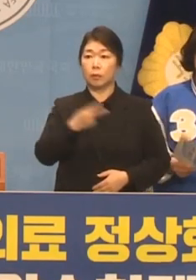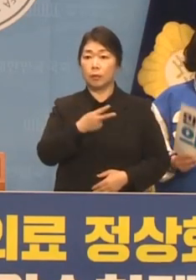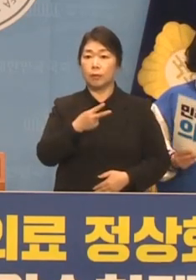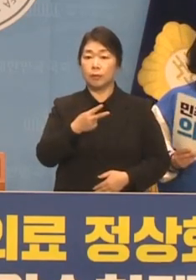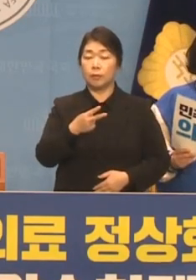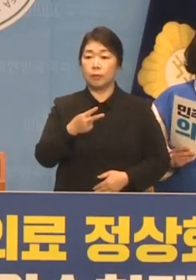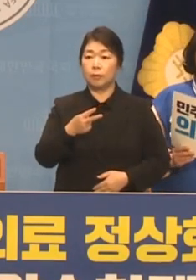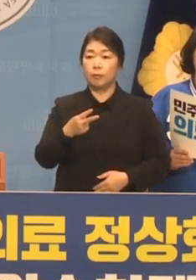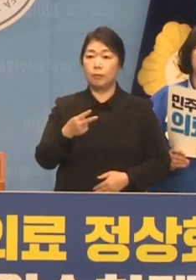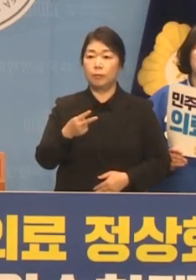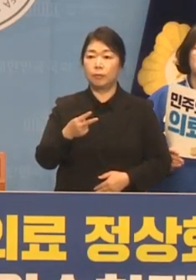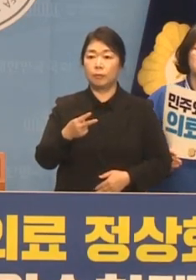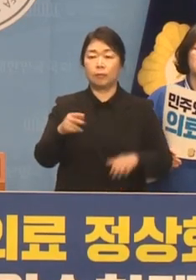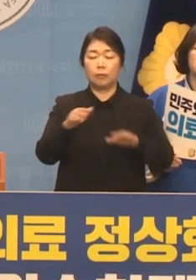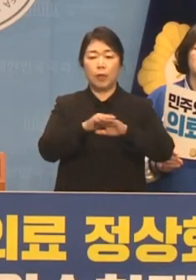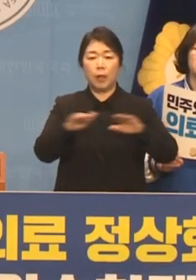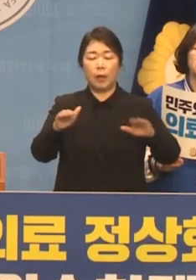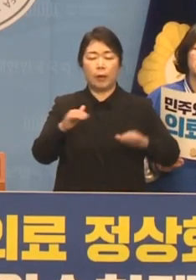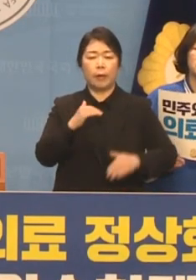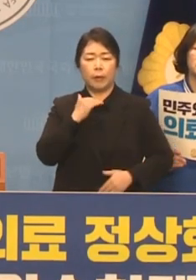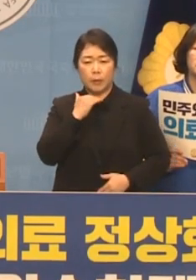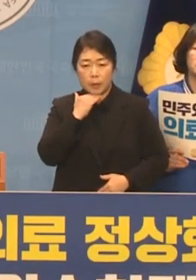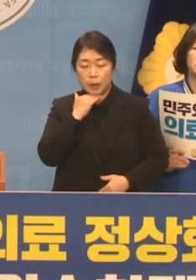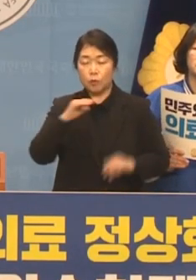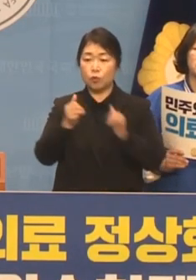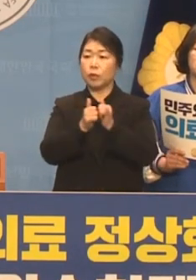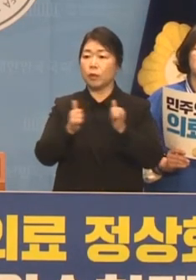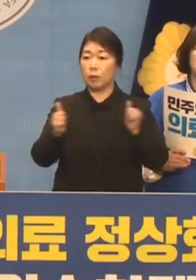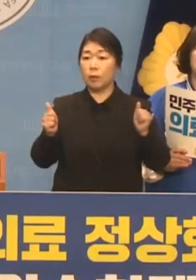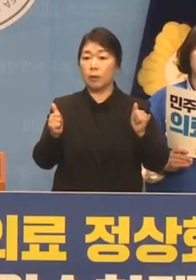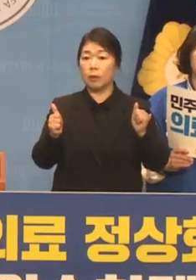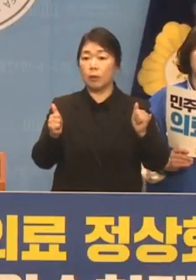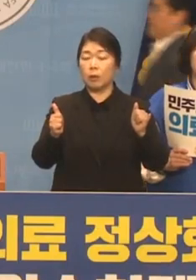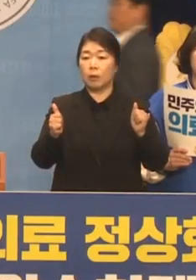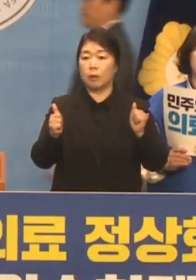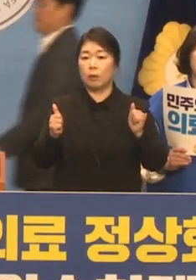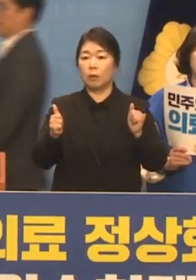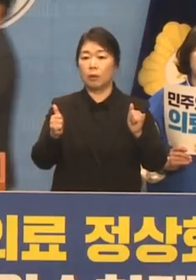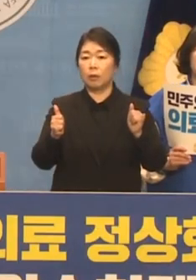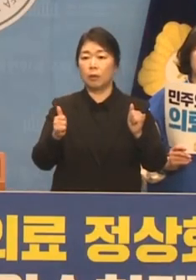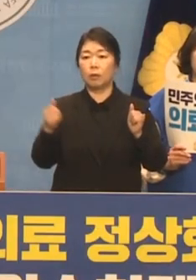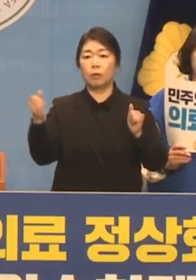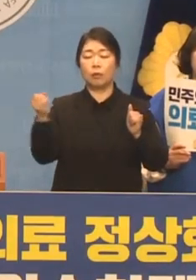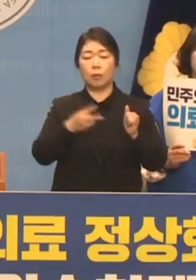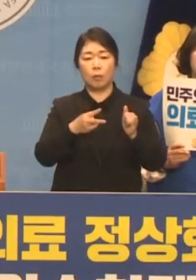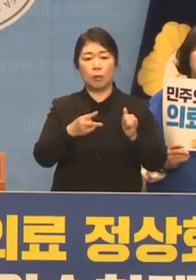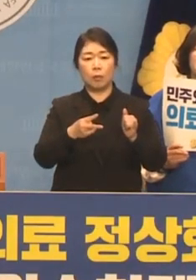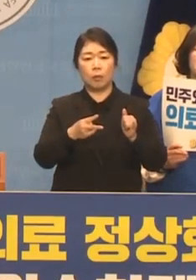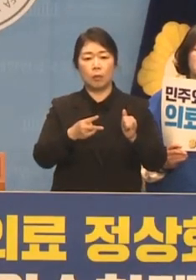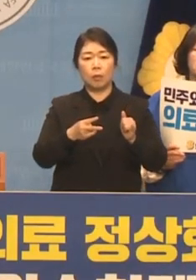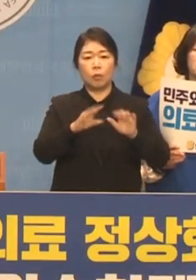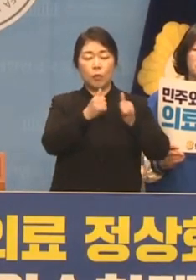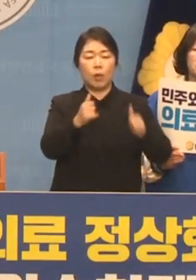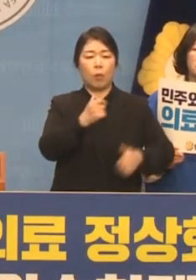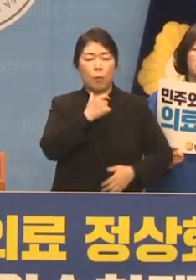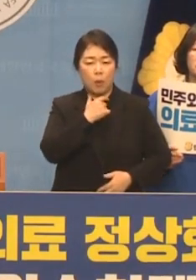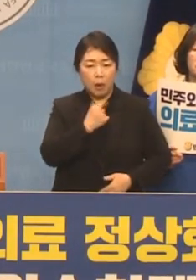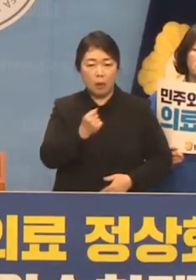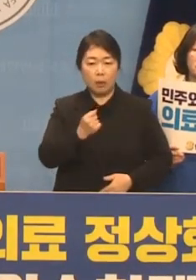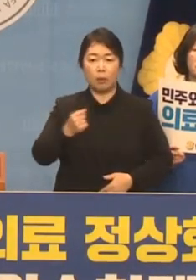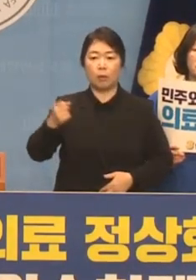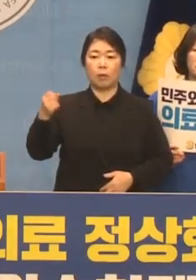그리고에 해결을 기다리고 있는 국민들의에 발행과 점점 어 정부와 의사